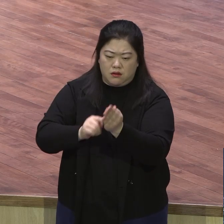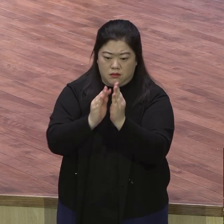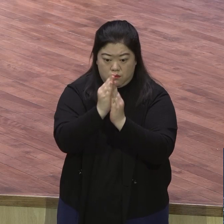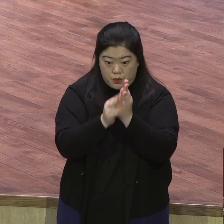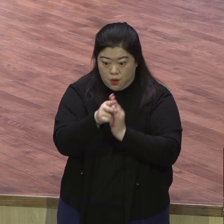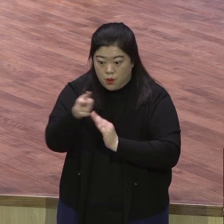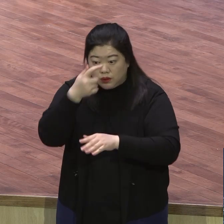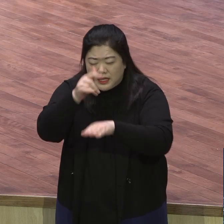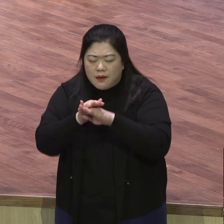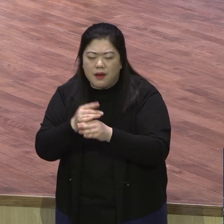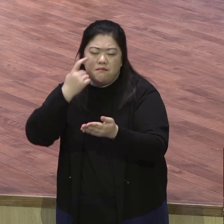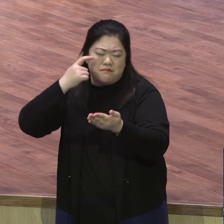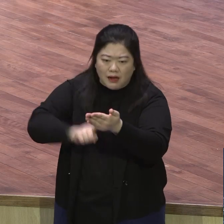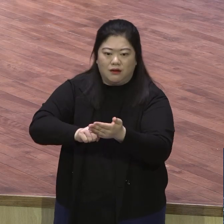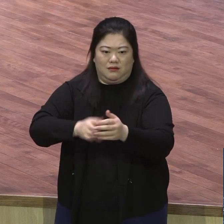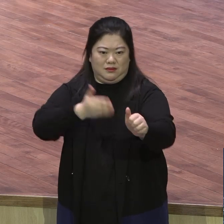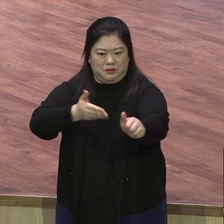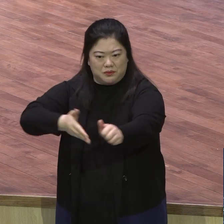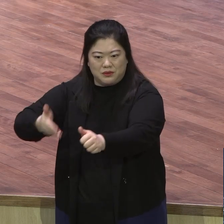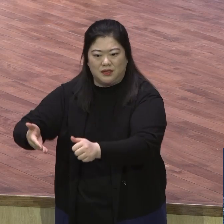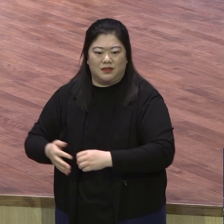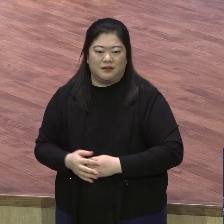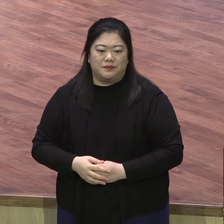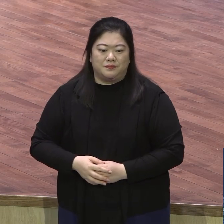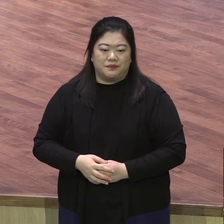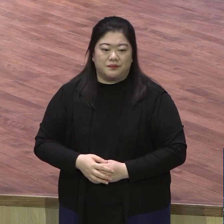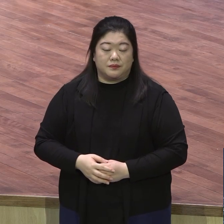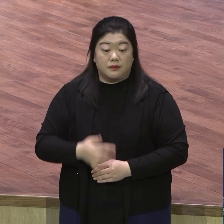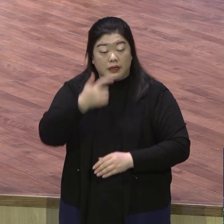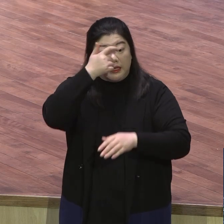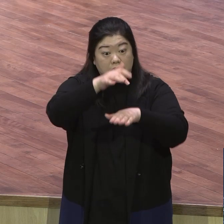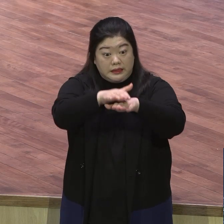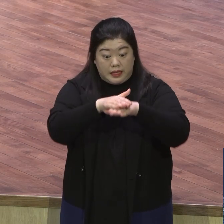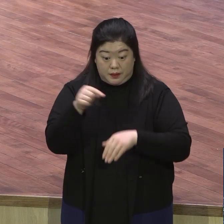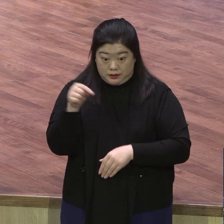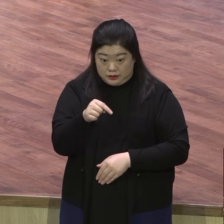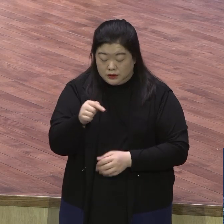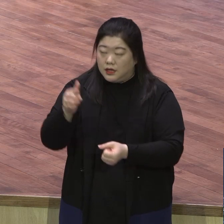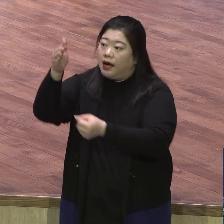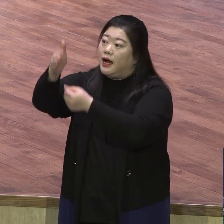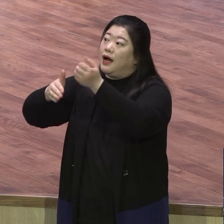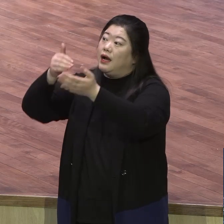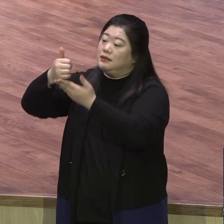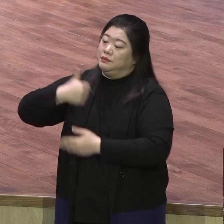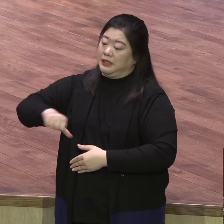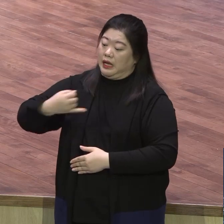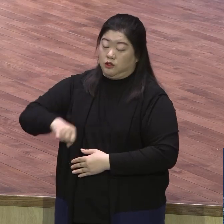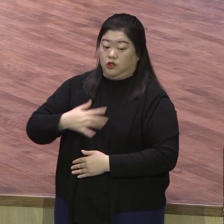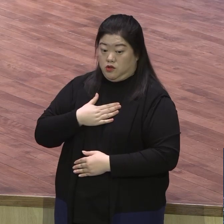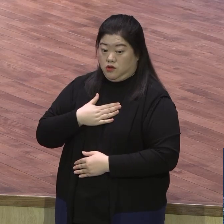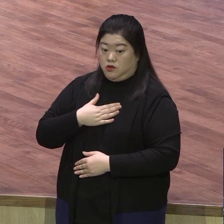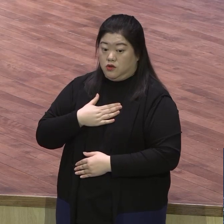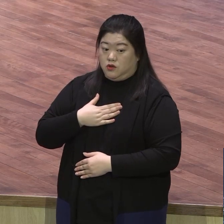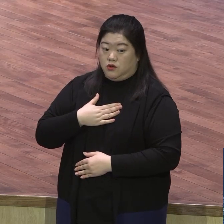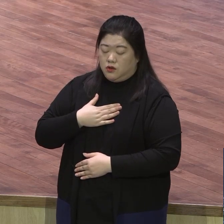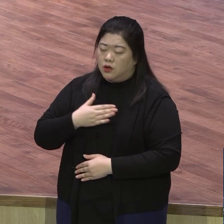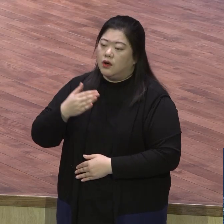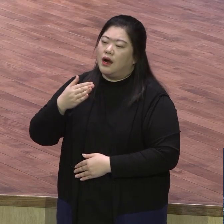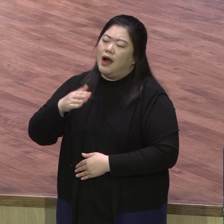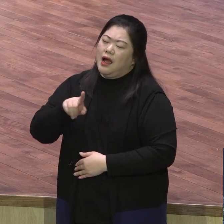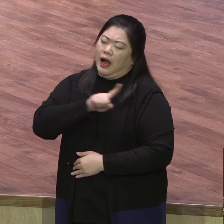무슨 말입니까 예배는요 하나님의 자녀가 보금주의 신앙생활을 하는 데 있어서 가장